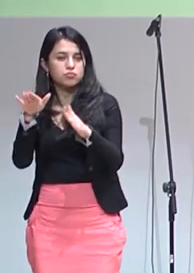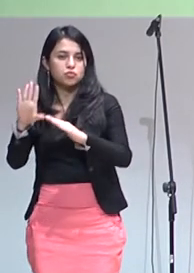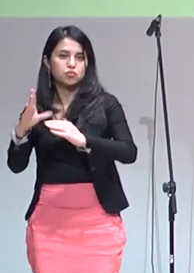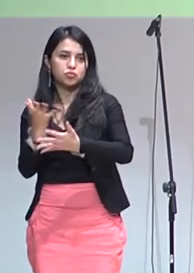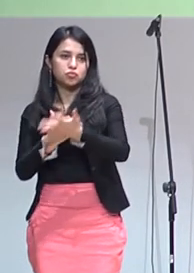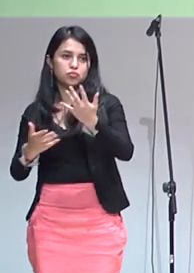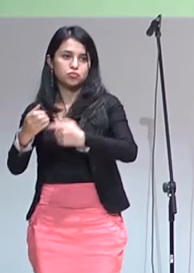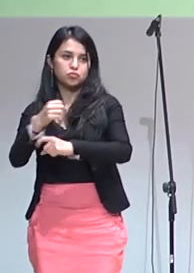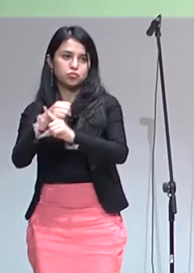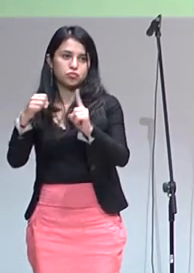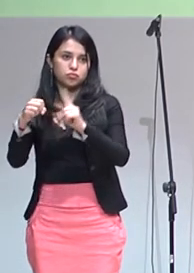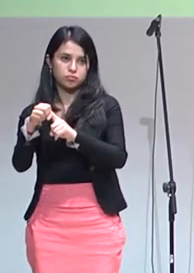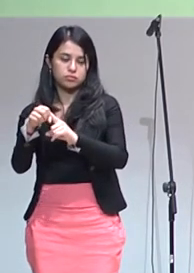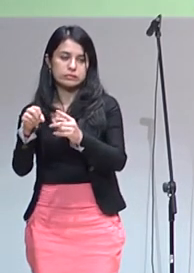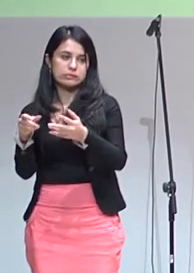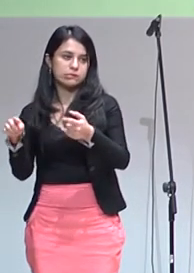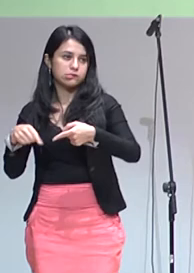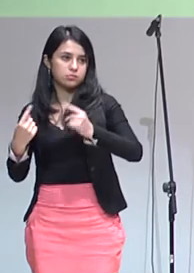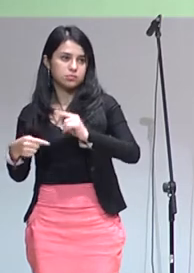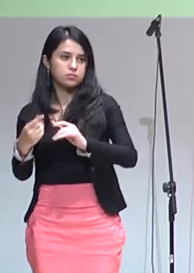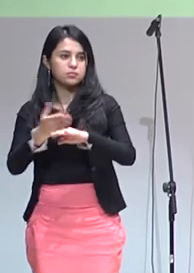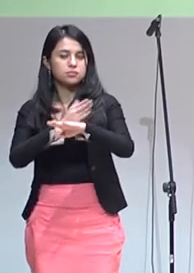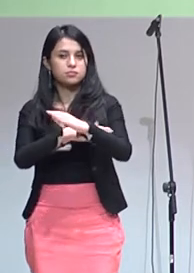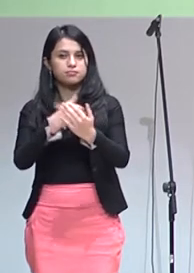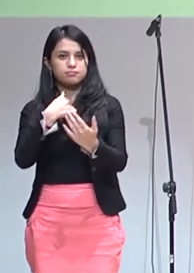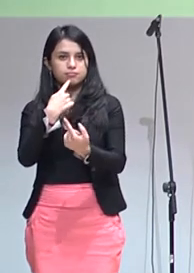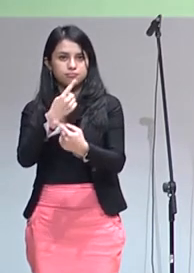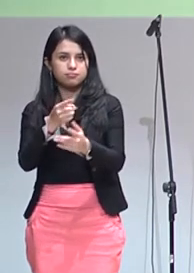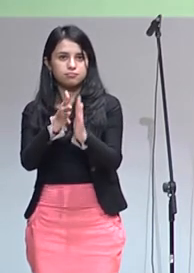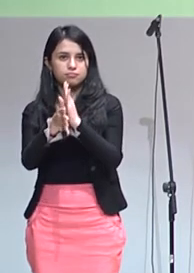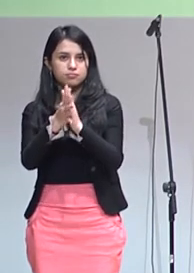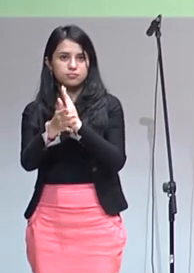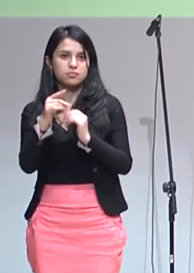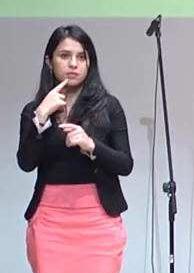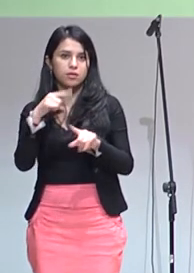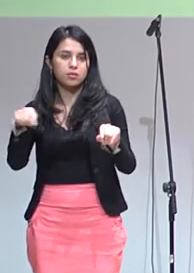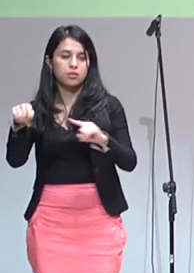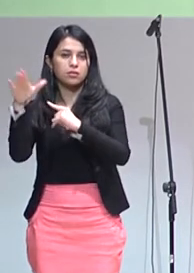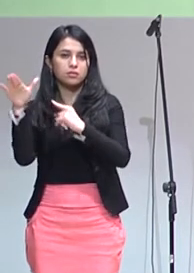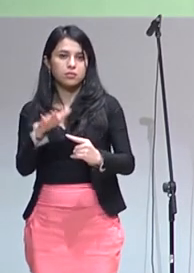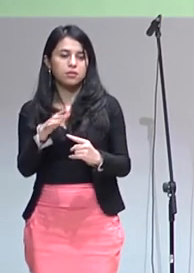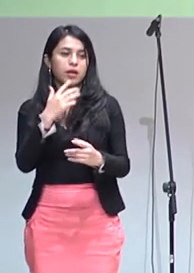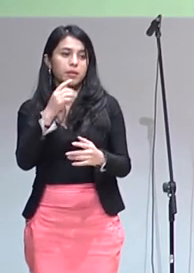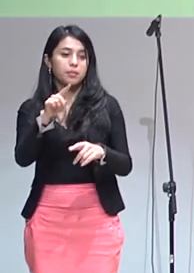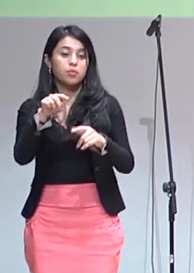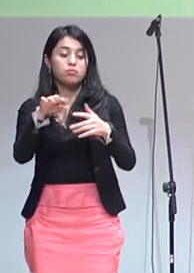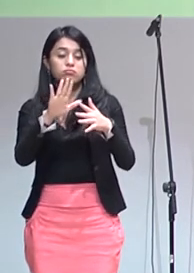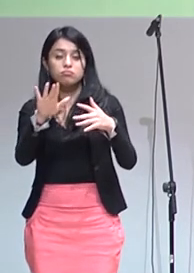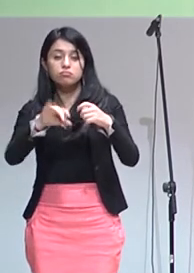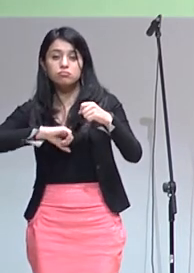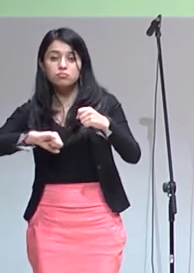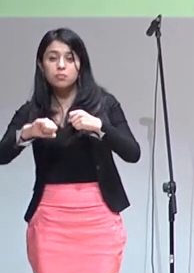¿cierto? Yo decía anteriormente de que había vulneración de pronto de unos derechos básicos, ¿cierto?